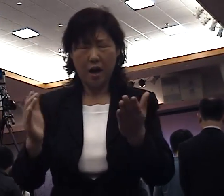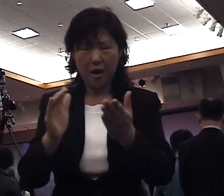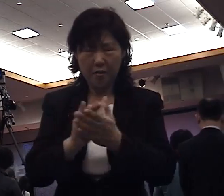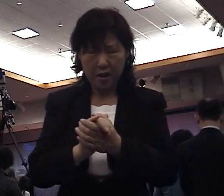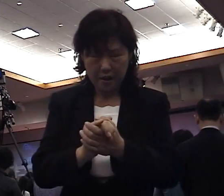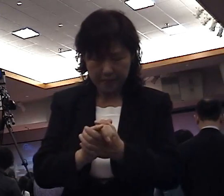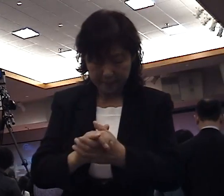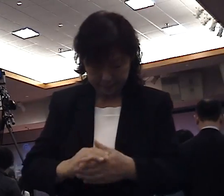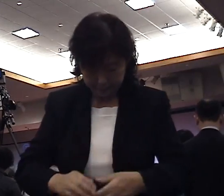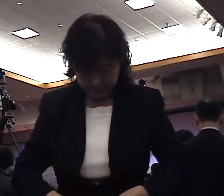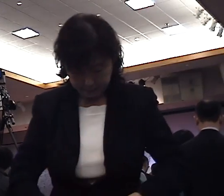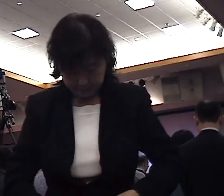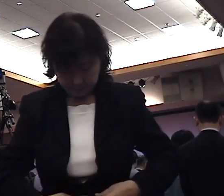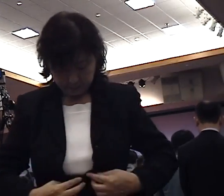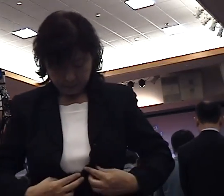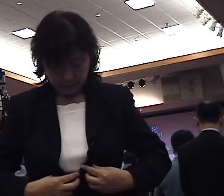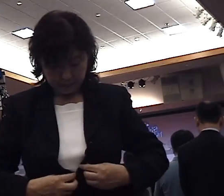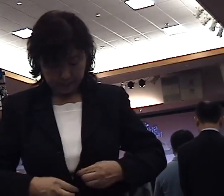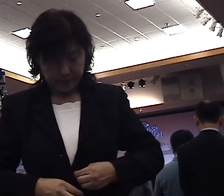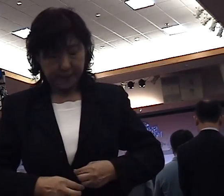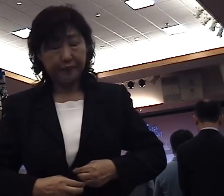기도하옵나이다. 아멘.